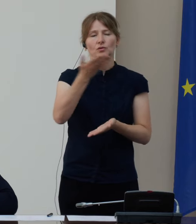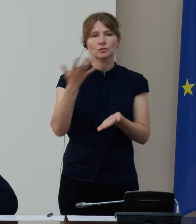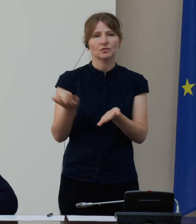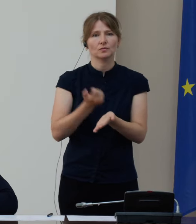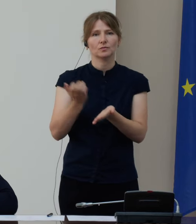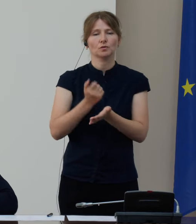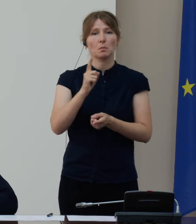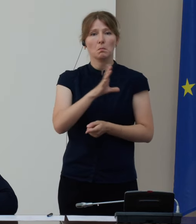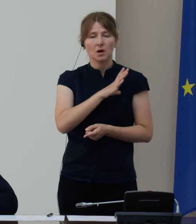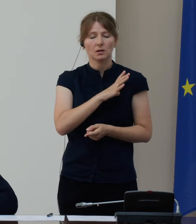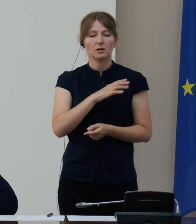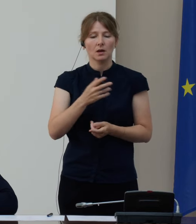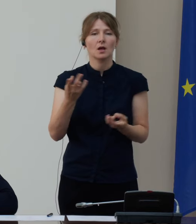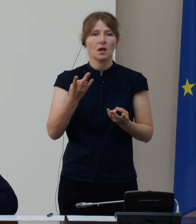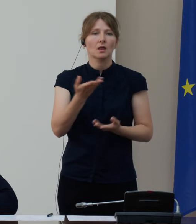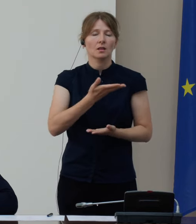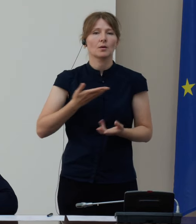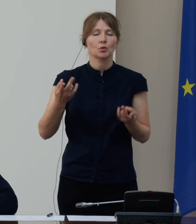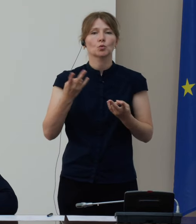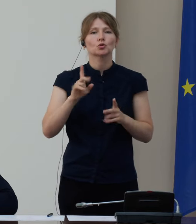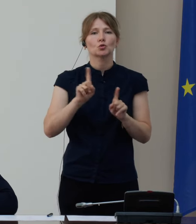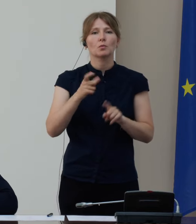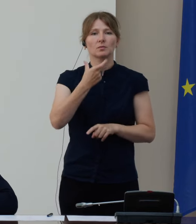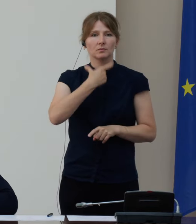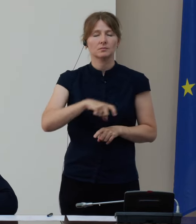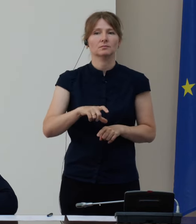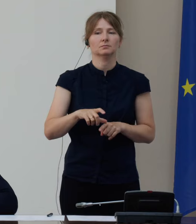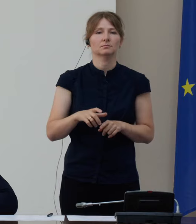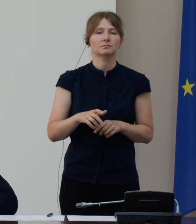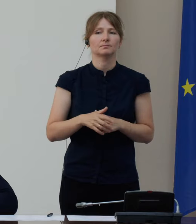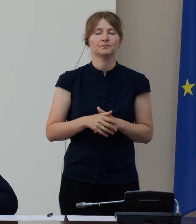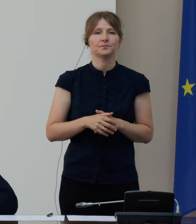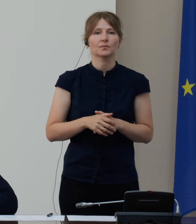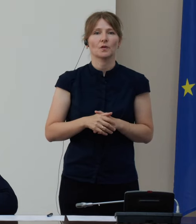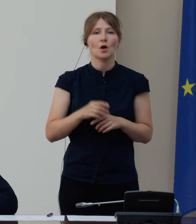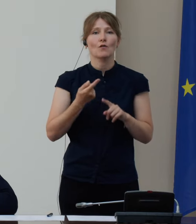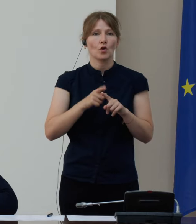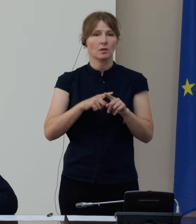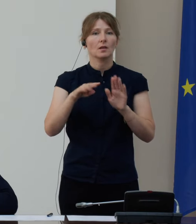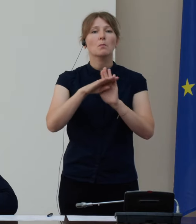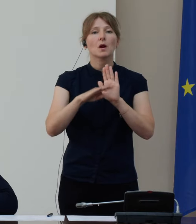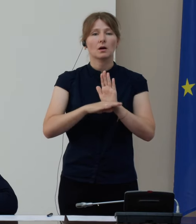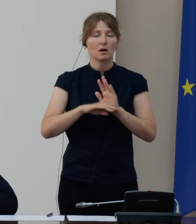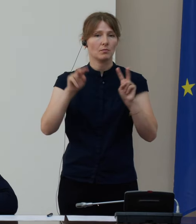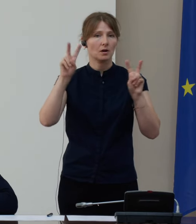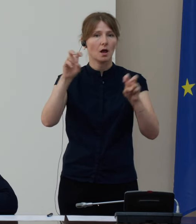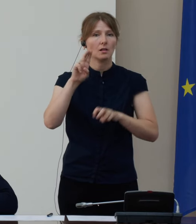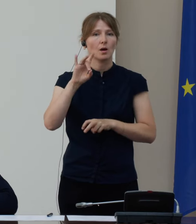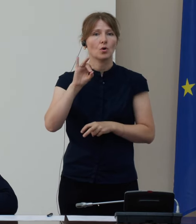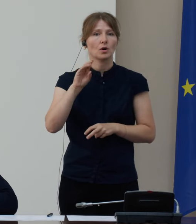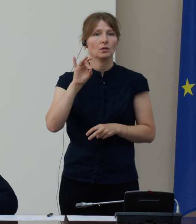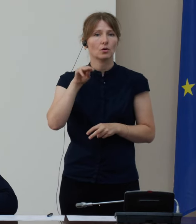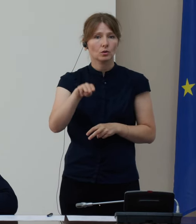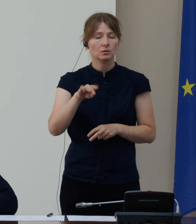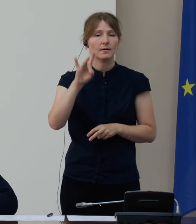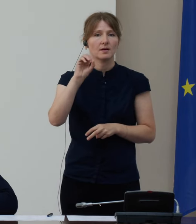bestie. Da? Inclusiv prin acest laborator de învățare Restart, punem umărul să